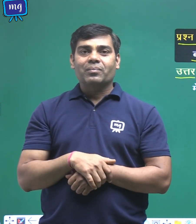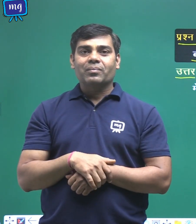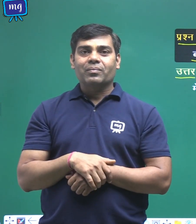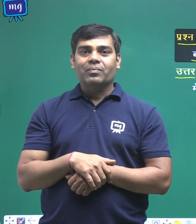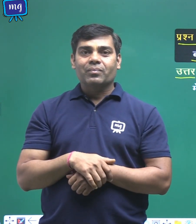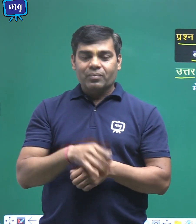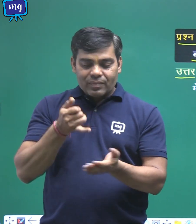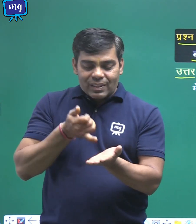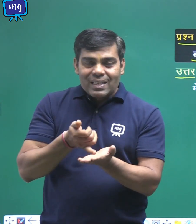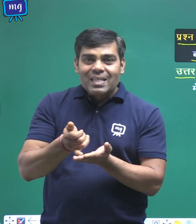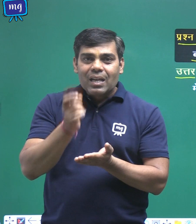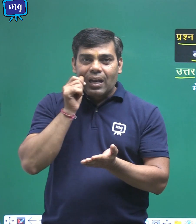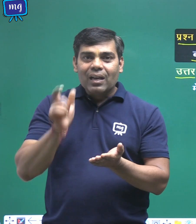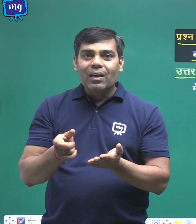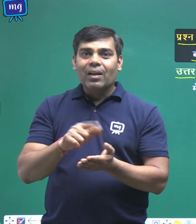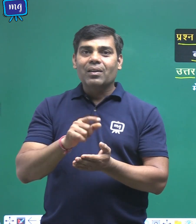किसान का